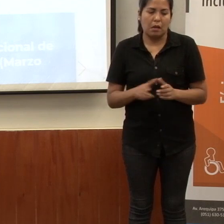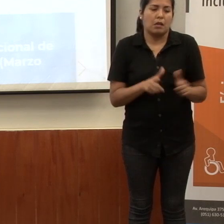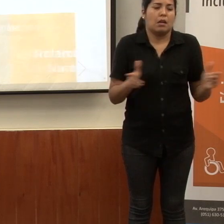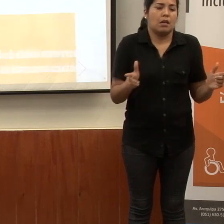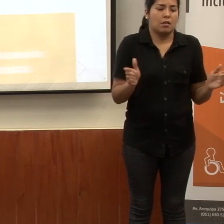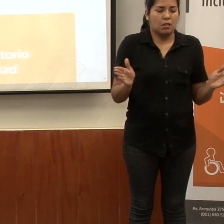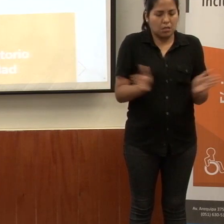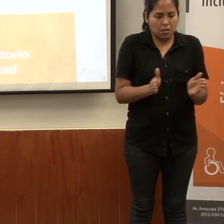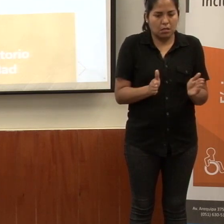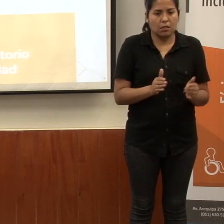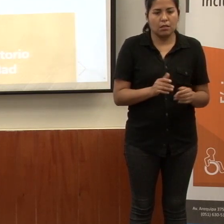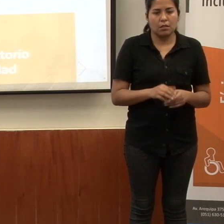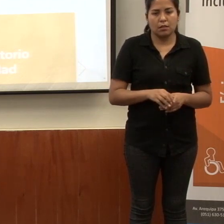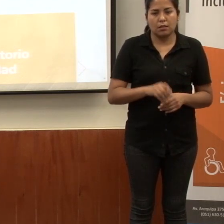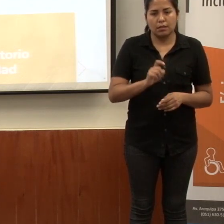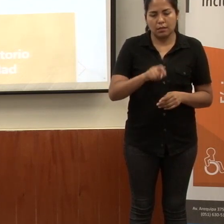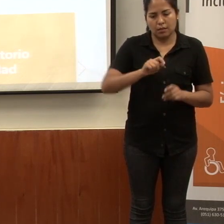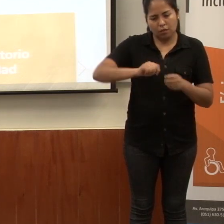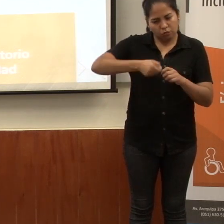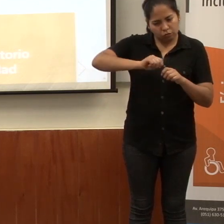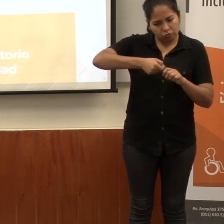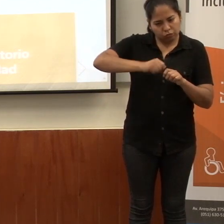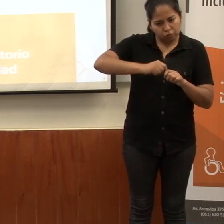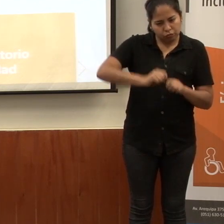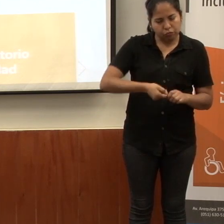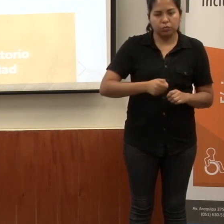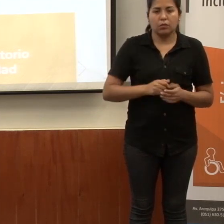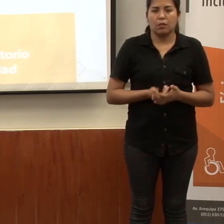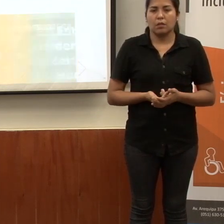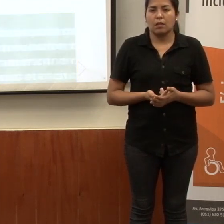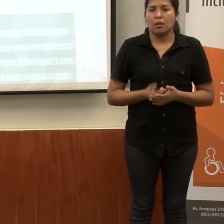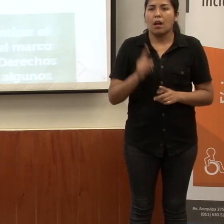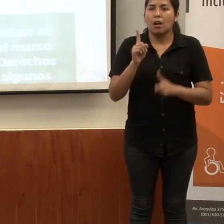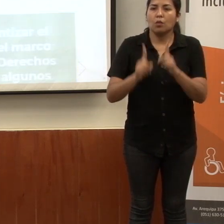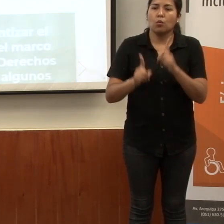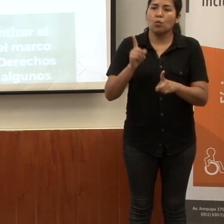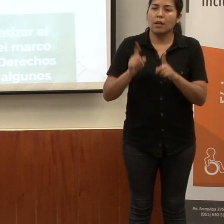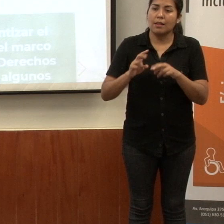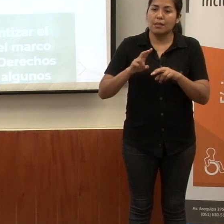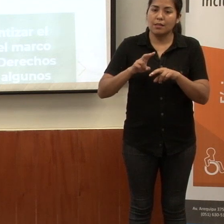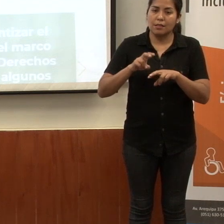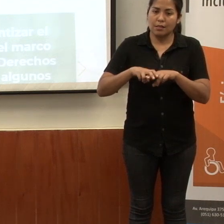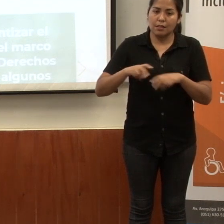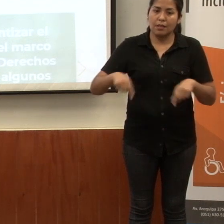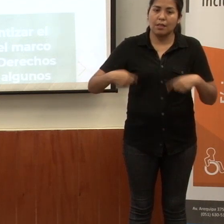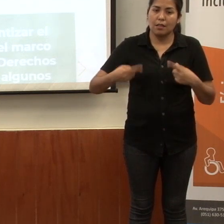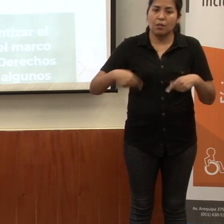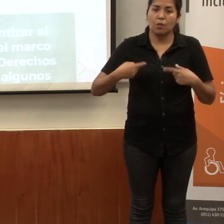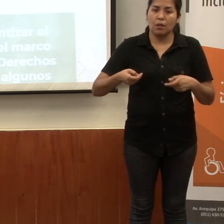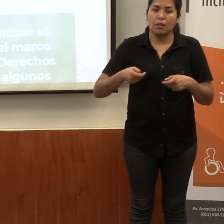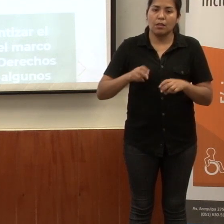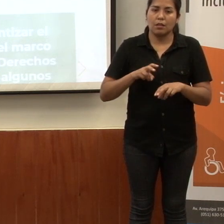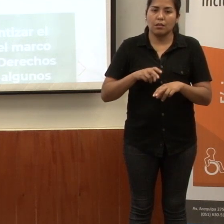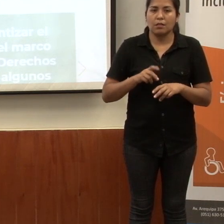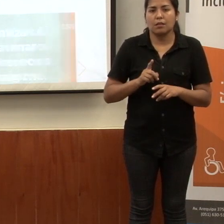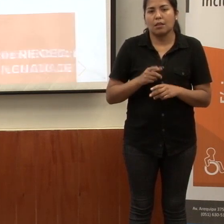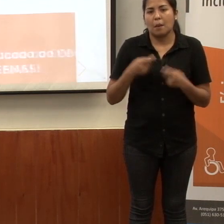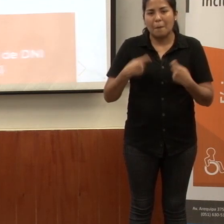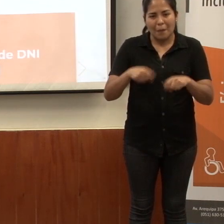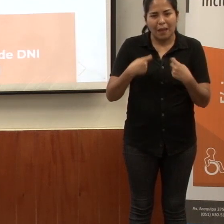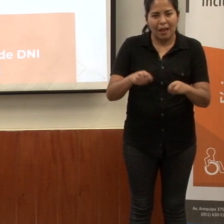una silla de ruedas, esas sillas de ruedas que repartieron de plástico no sirven para nada, más bien están lesionando a la gente, ¿sí?